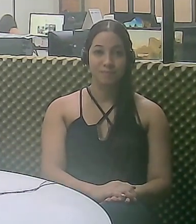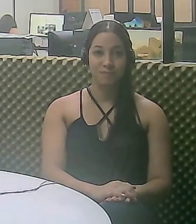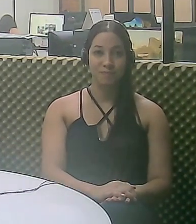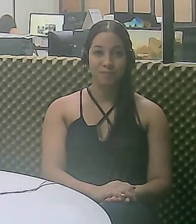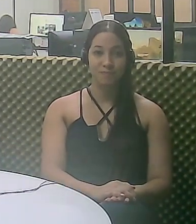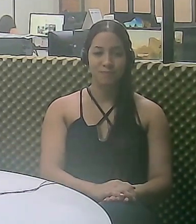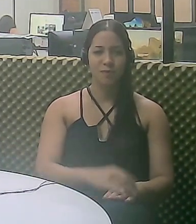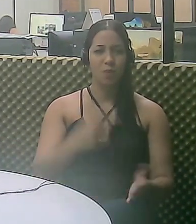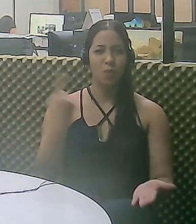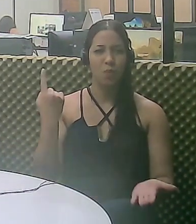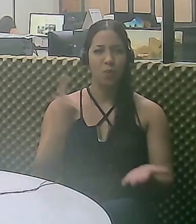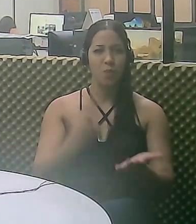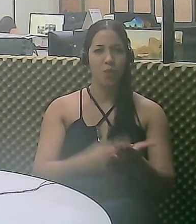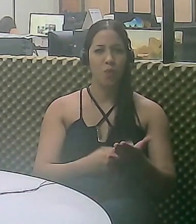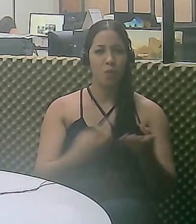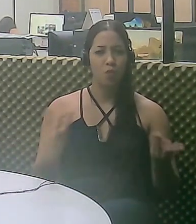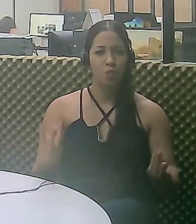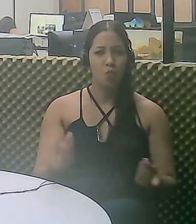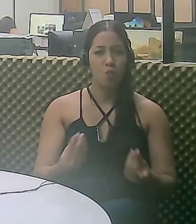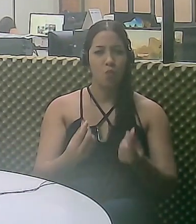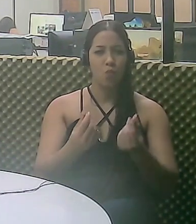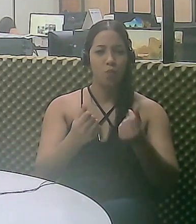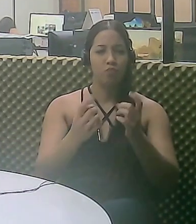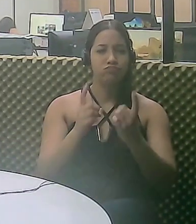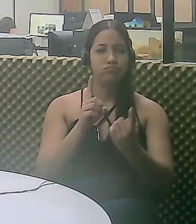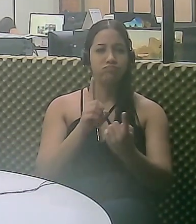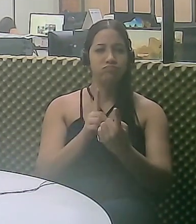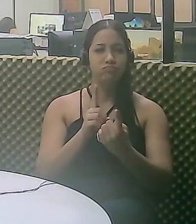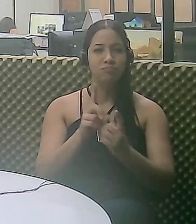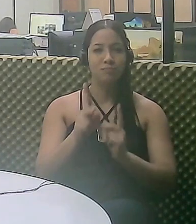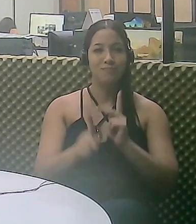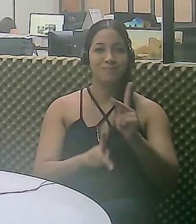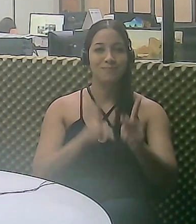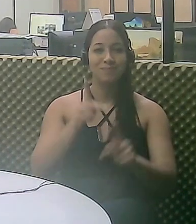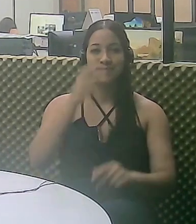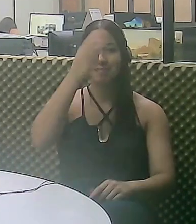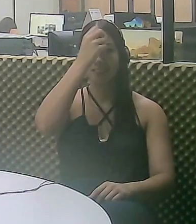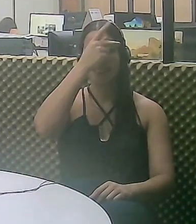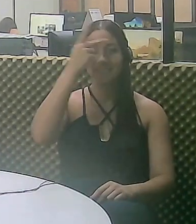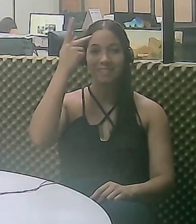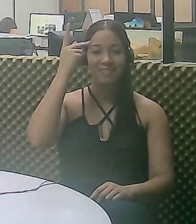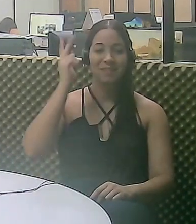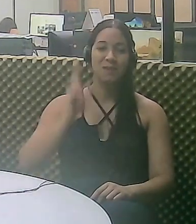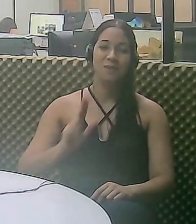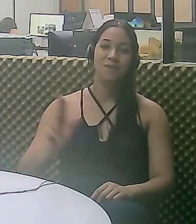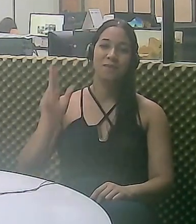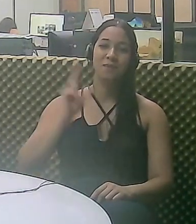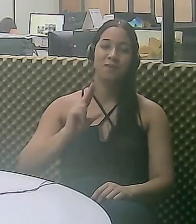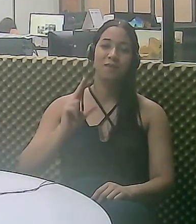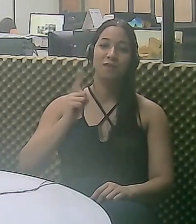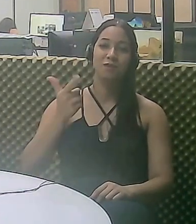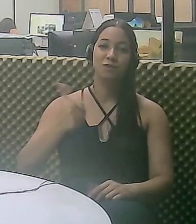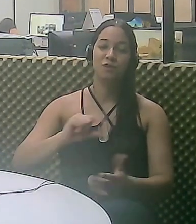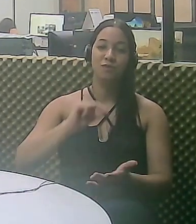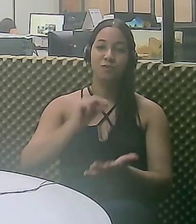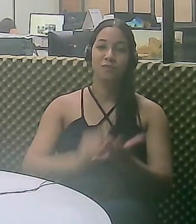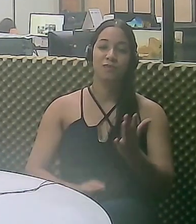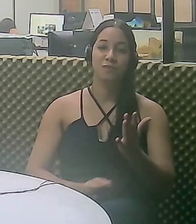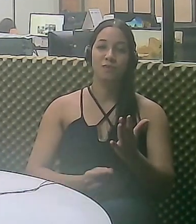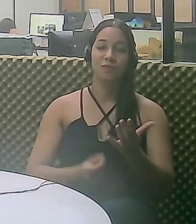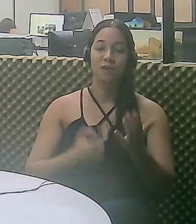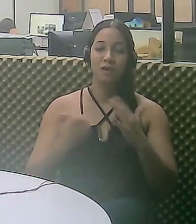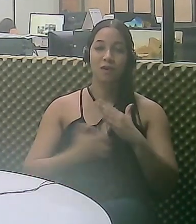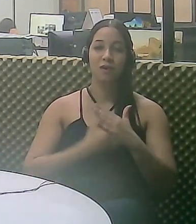Com o compromisso de qualificar ainda mais o atendimento à população, a Prefeitura de Uberlândia renovou os contratos com